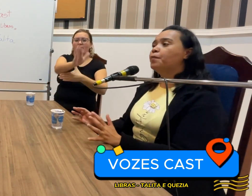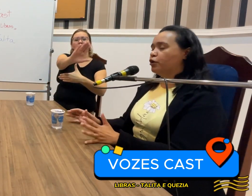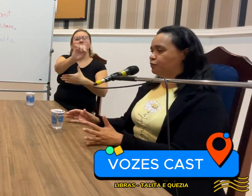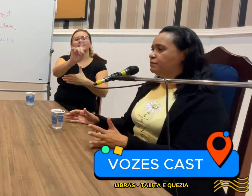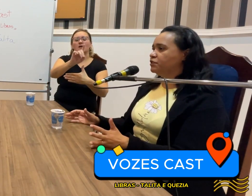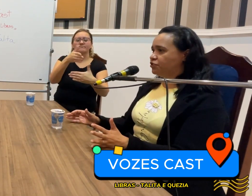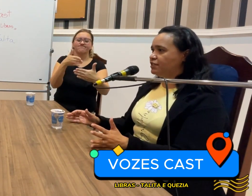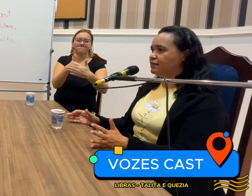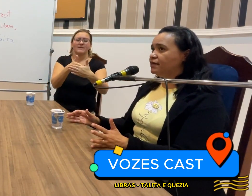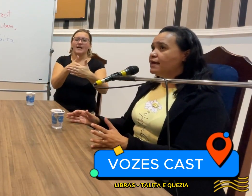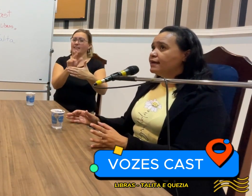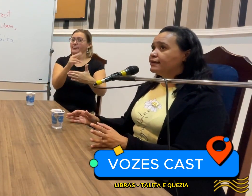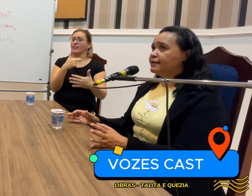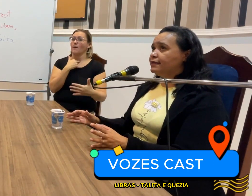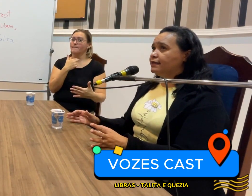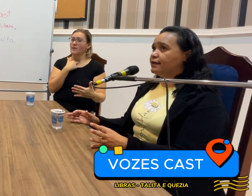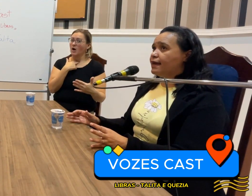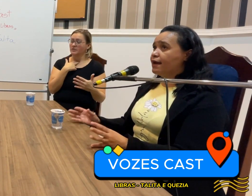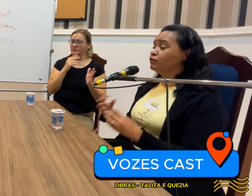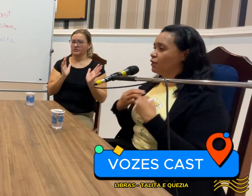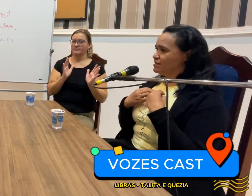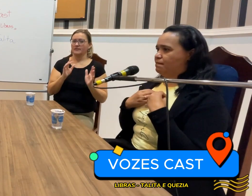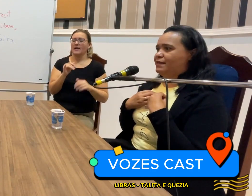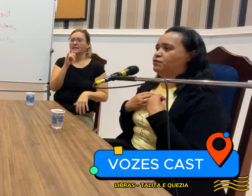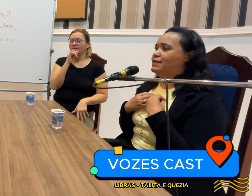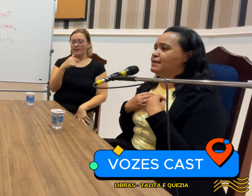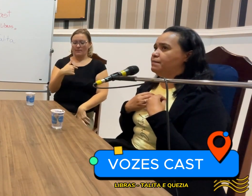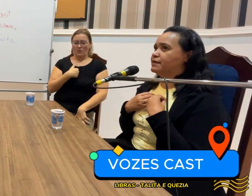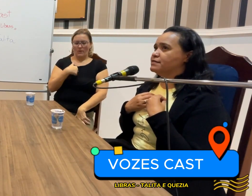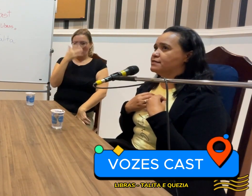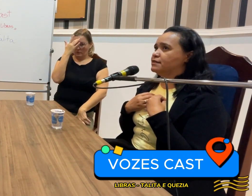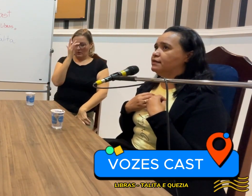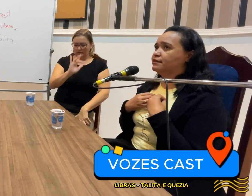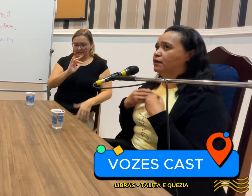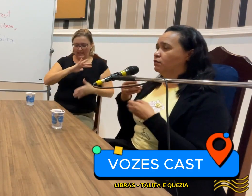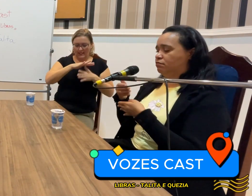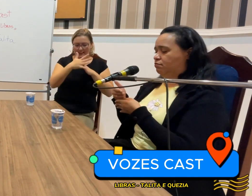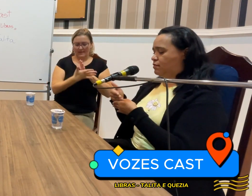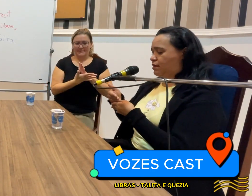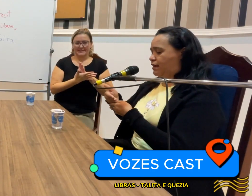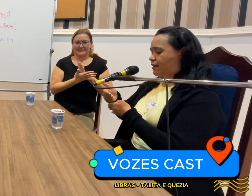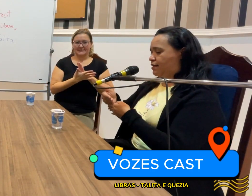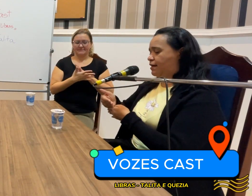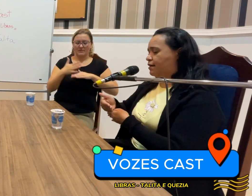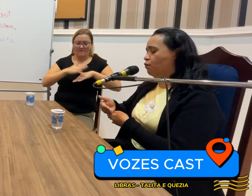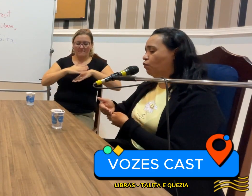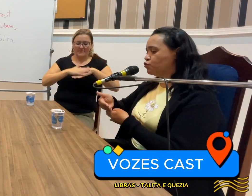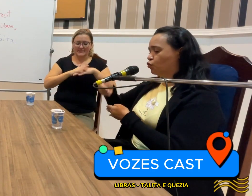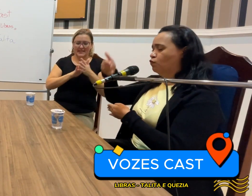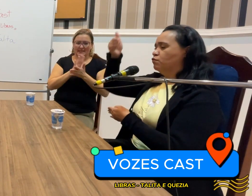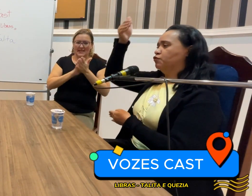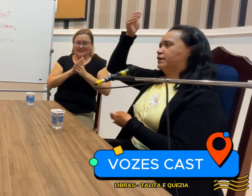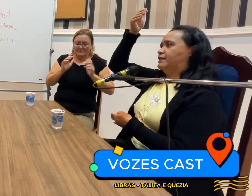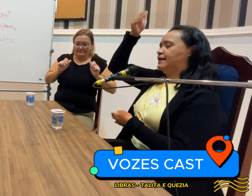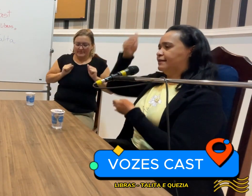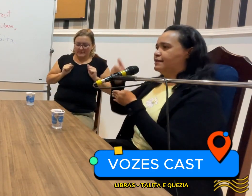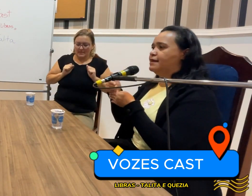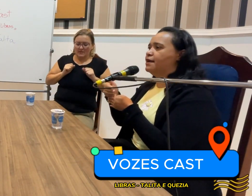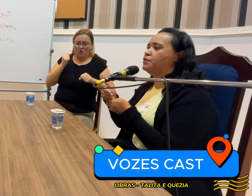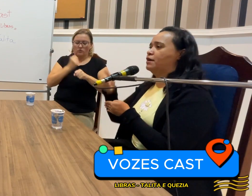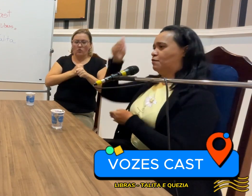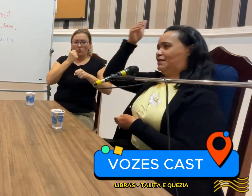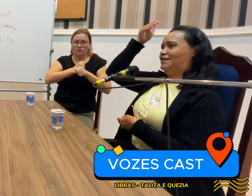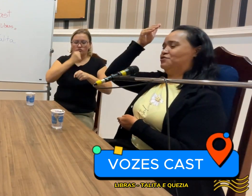gente não pode permitir que eu, não sabendo Libras, então eu construo um muro aqui